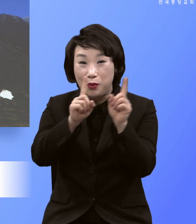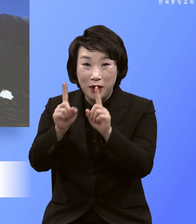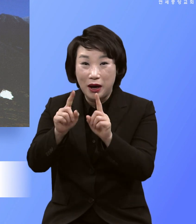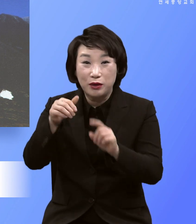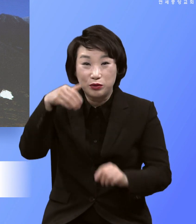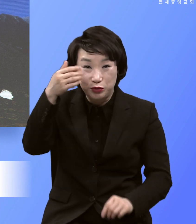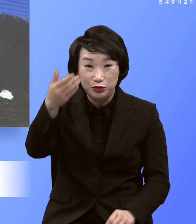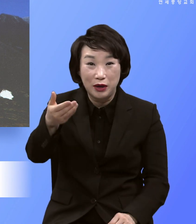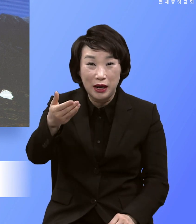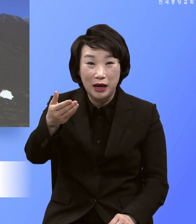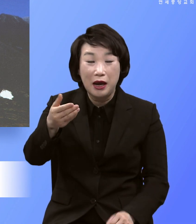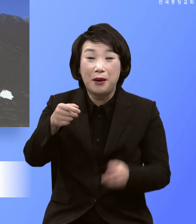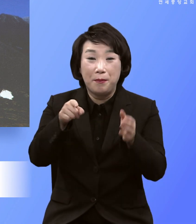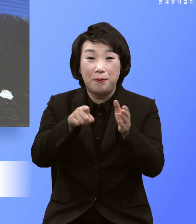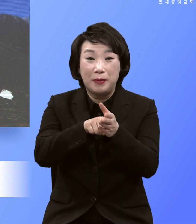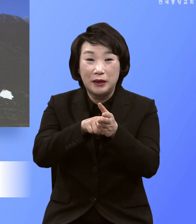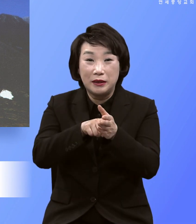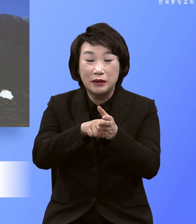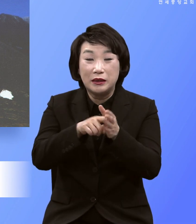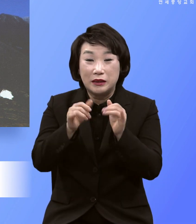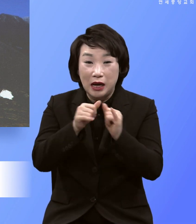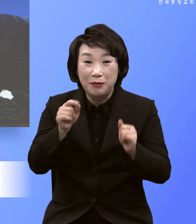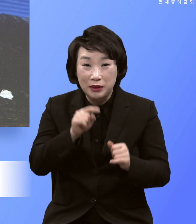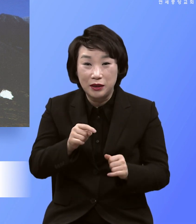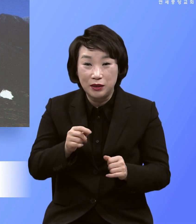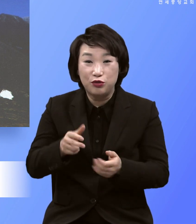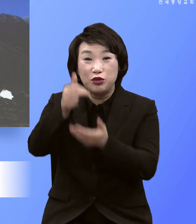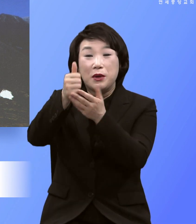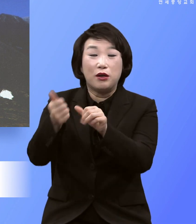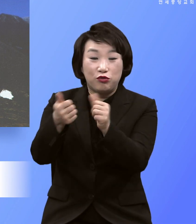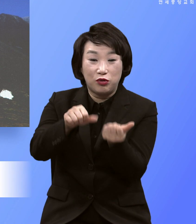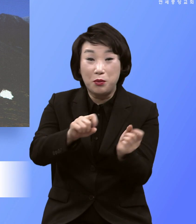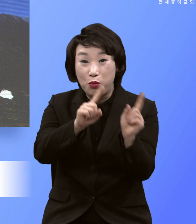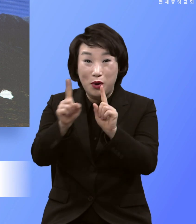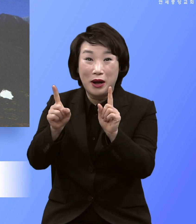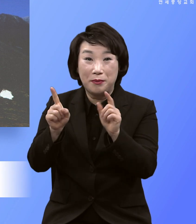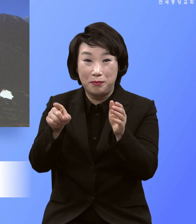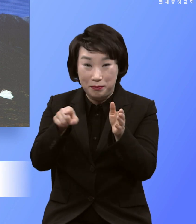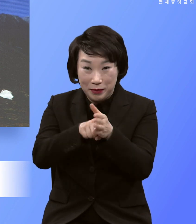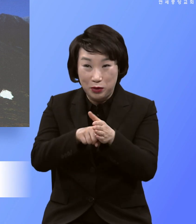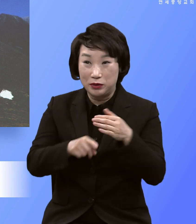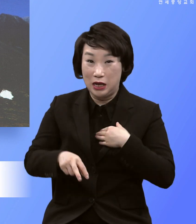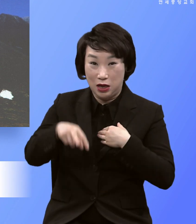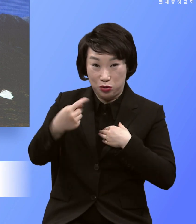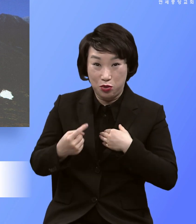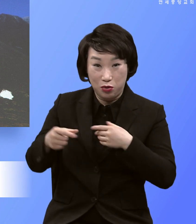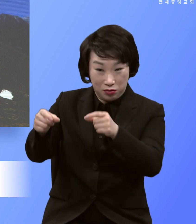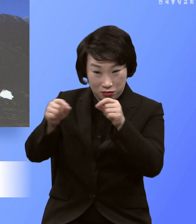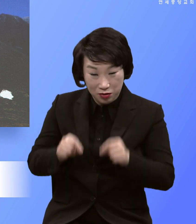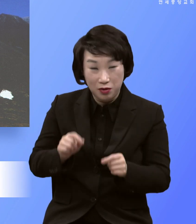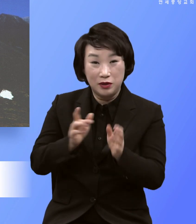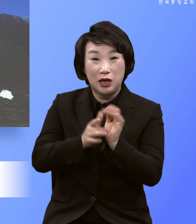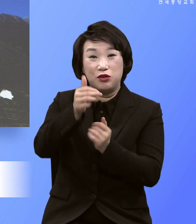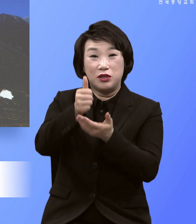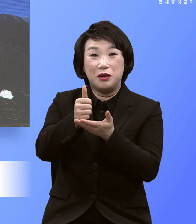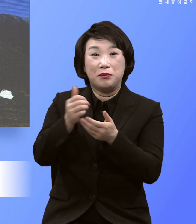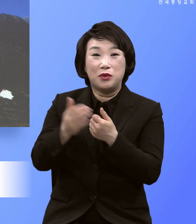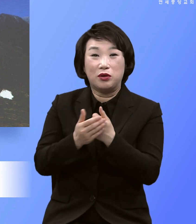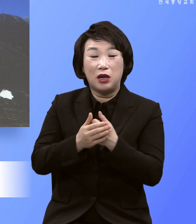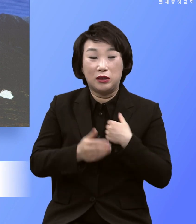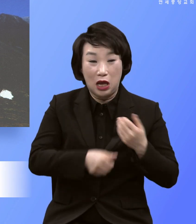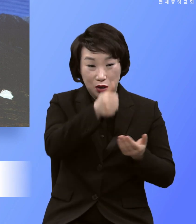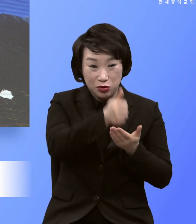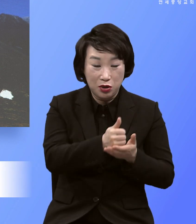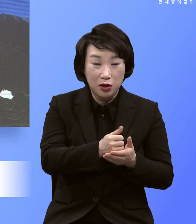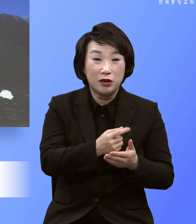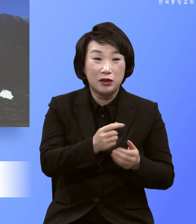부활하신 다음에 믿는 그 죽으심과 부활을 믿고 나도 예수로 내